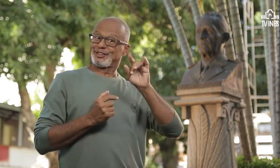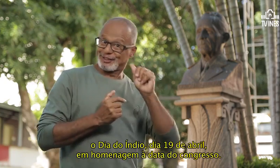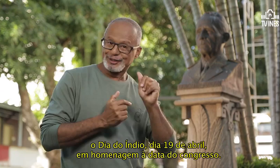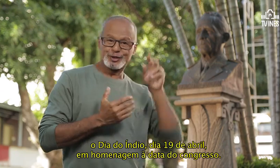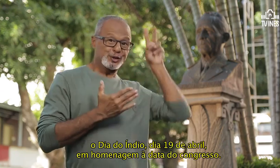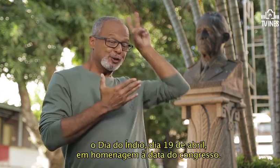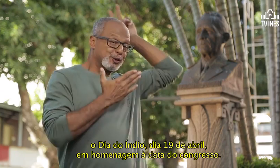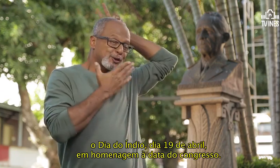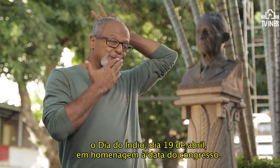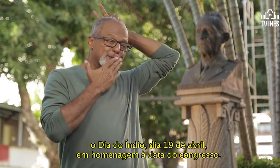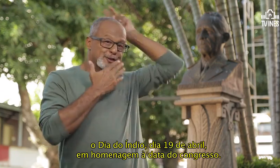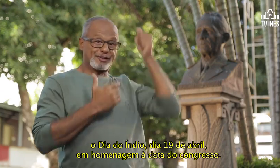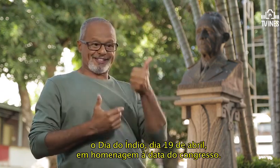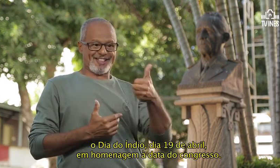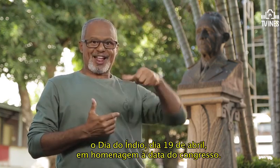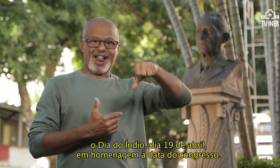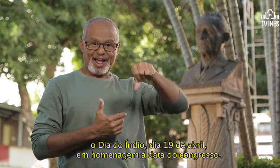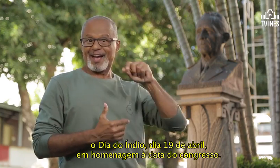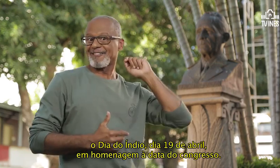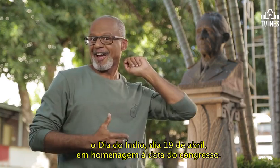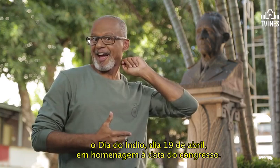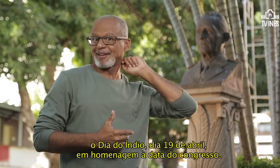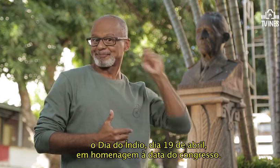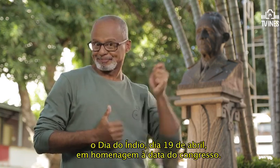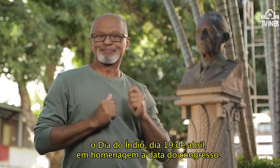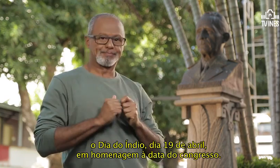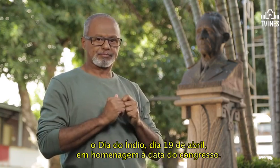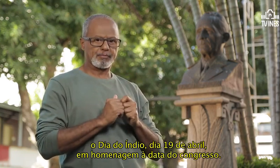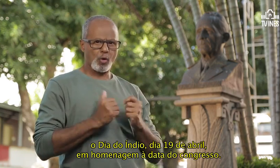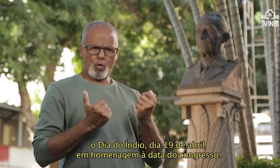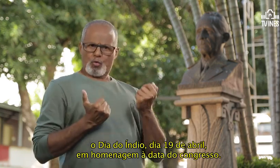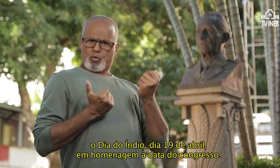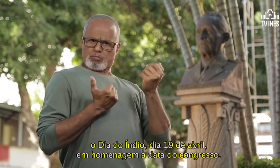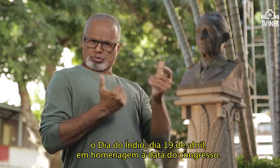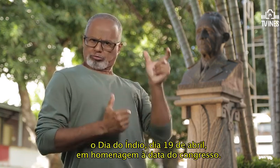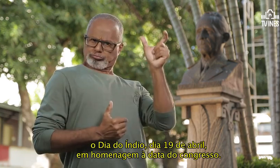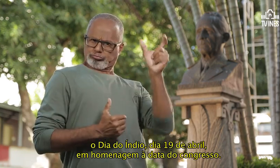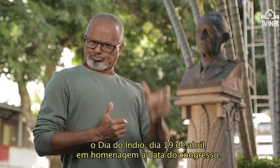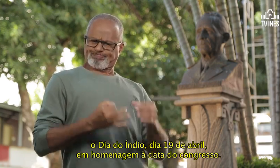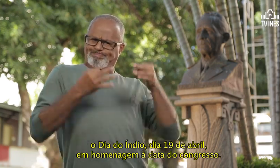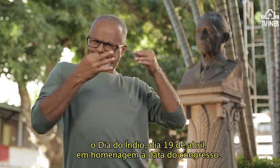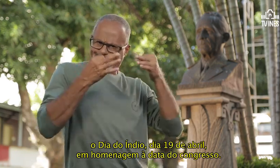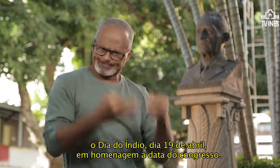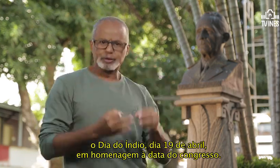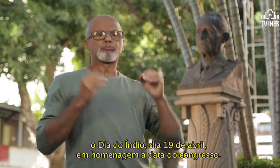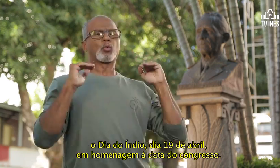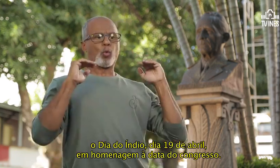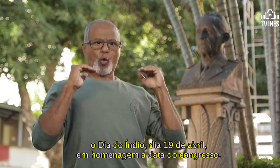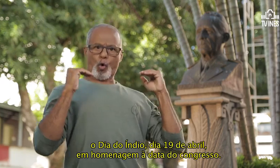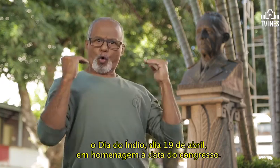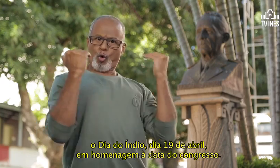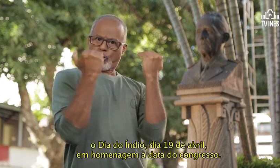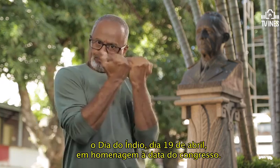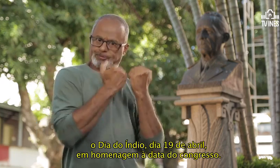O Dia do Índio, dia 19 de abril, em homenagem à data do